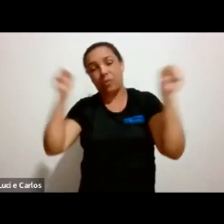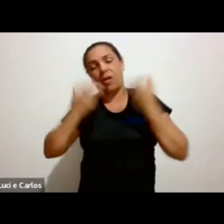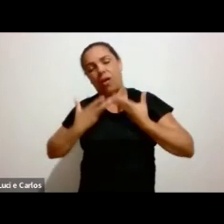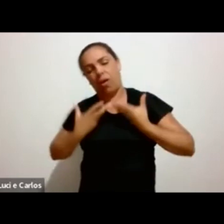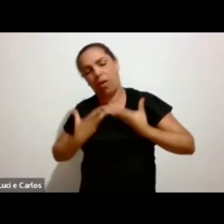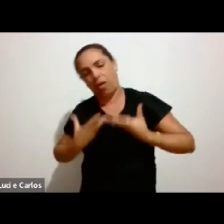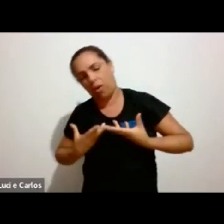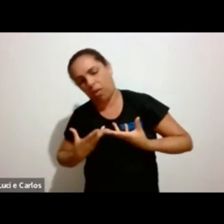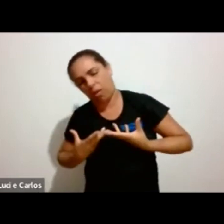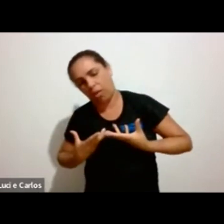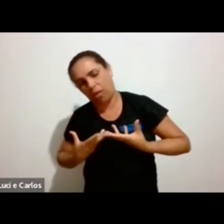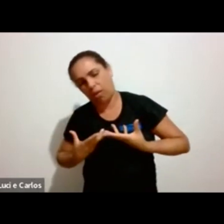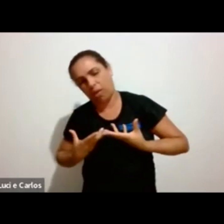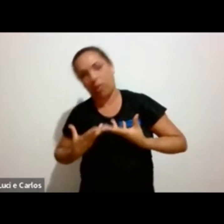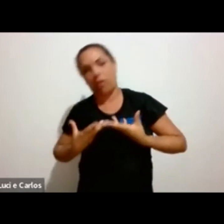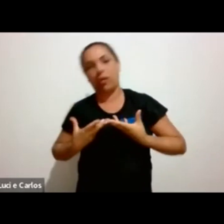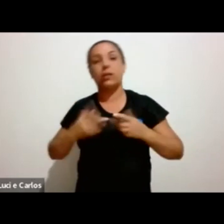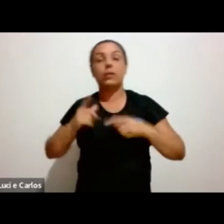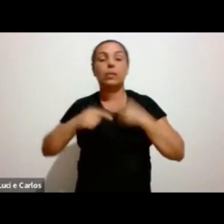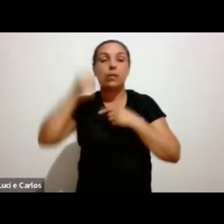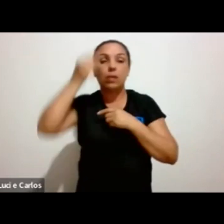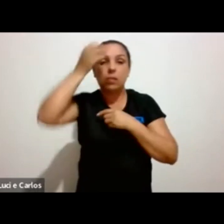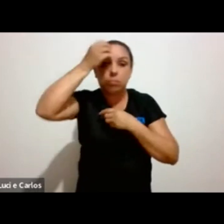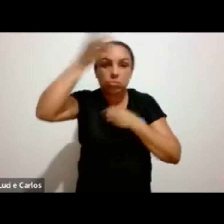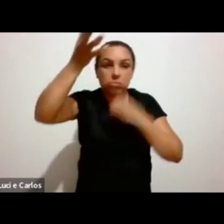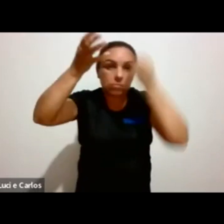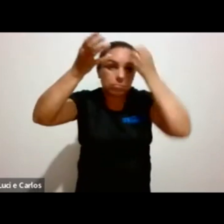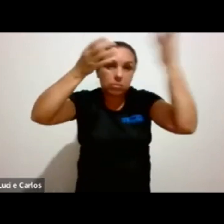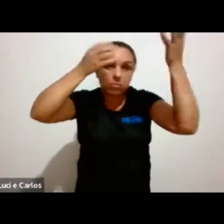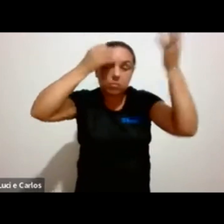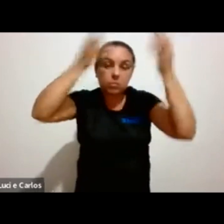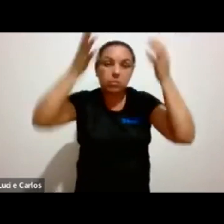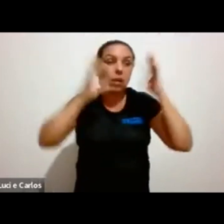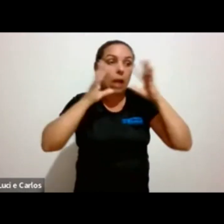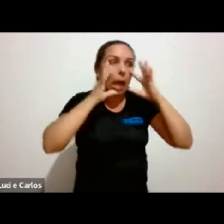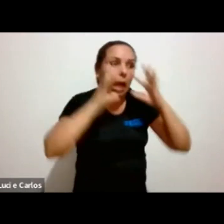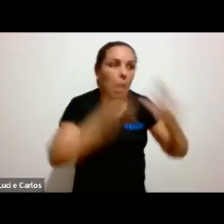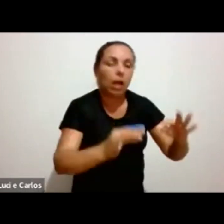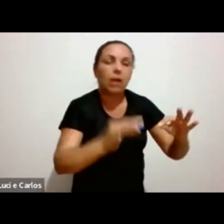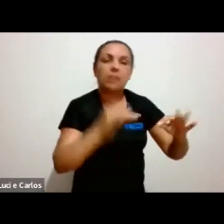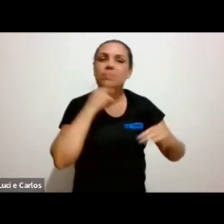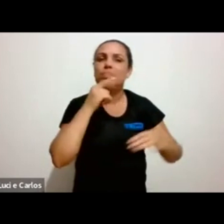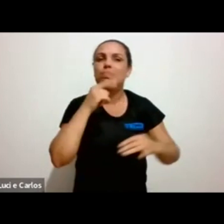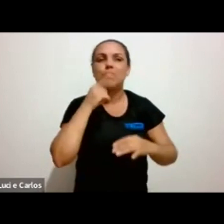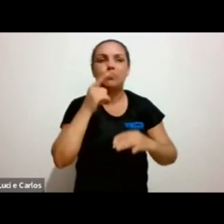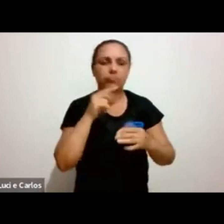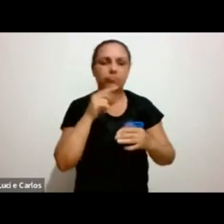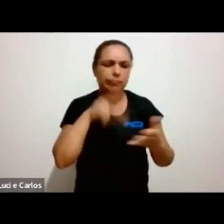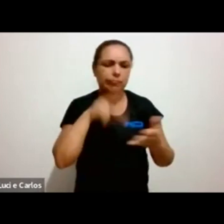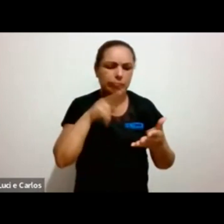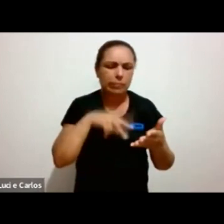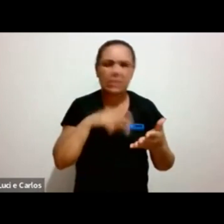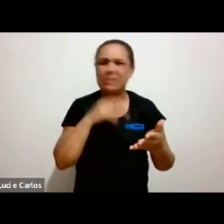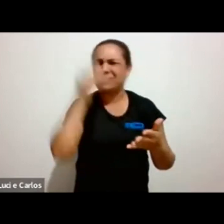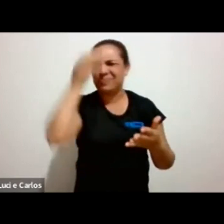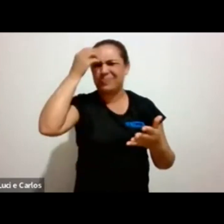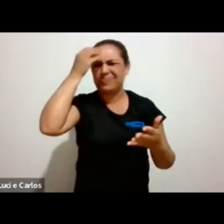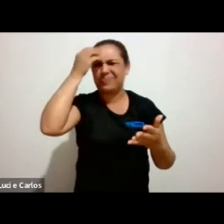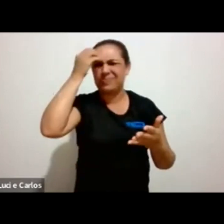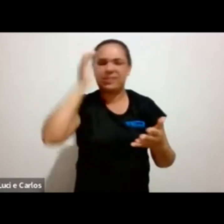acaba apresentando ainda problemas de memória, concentração, ansiedade,